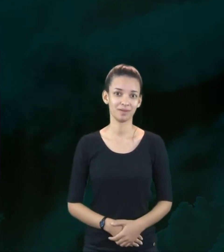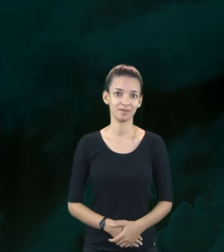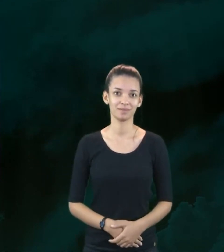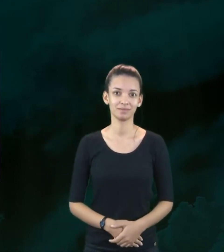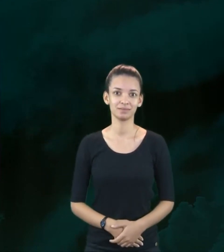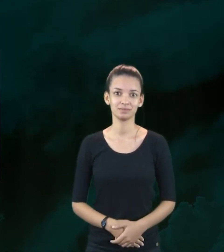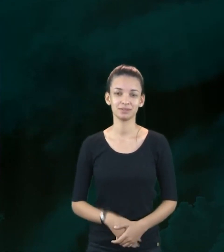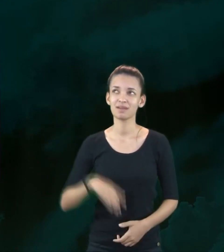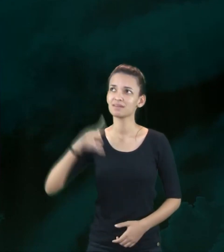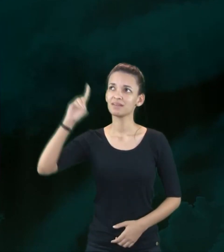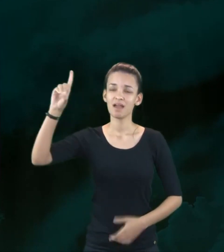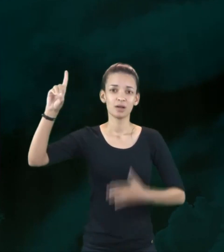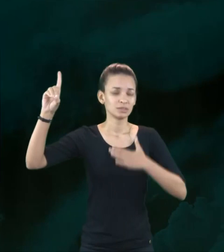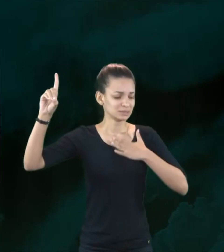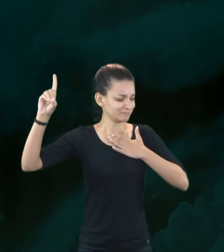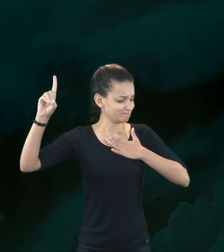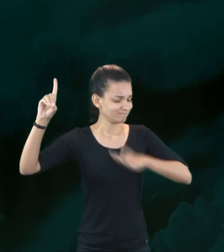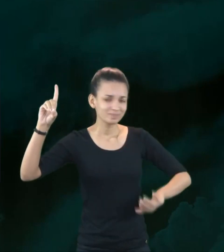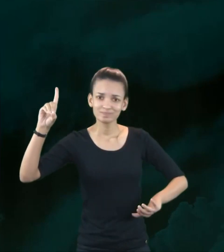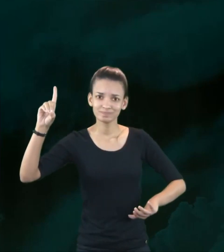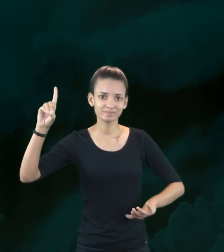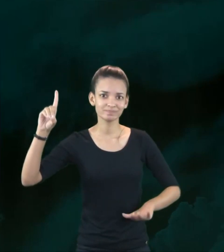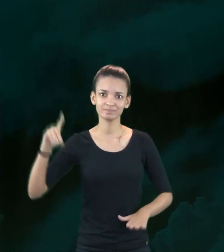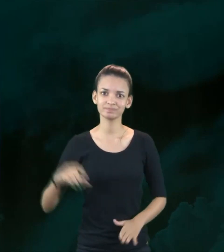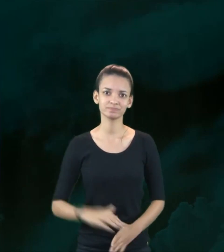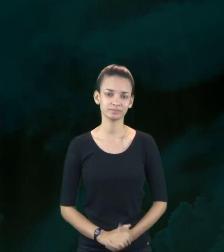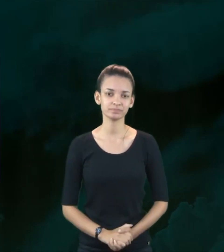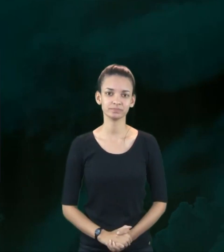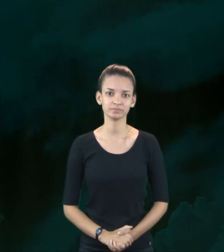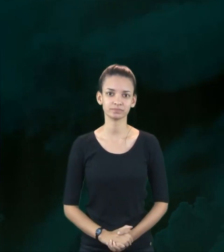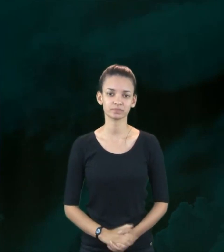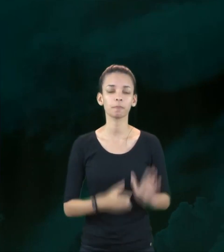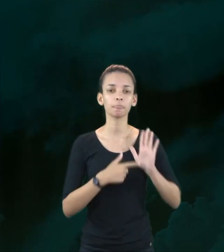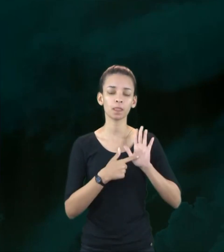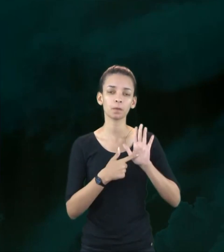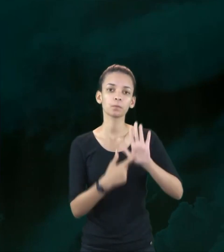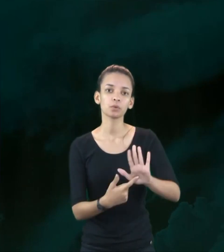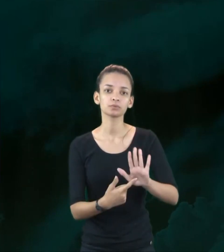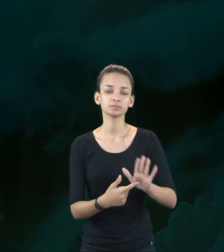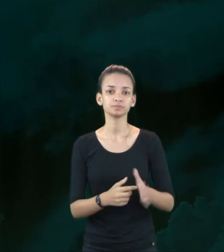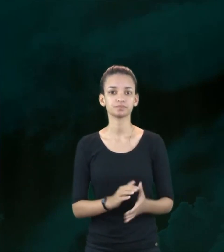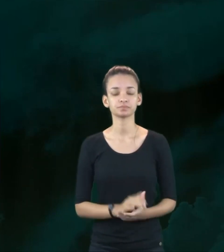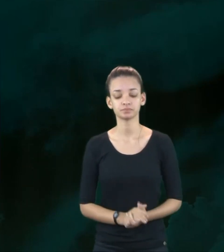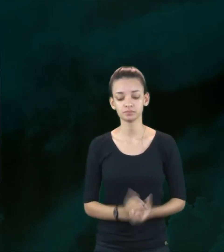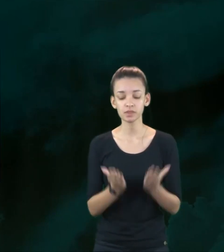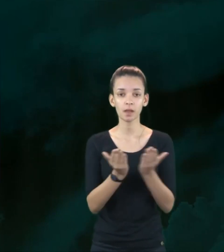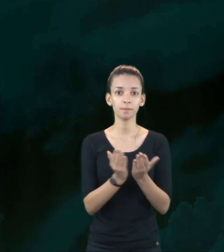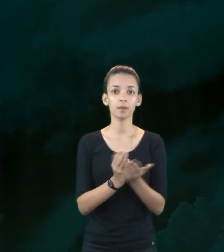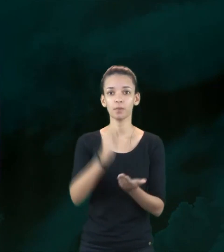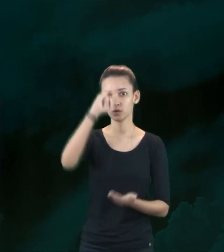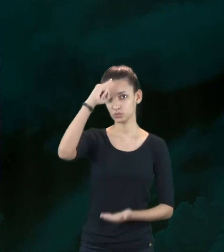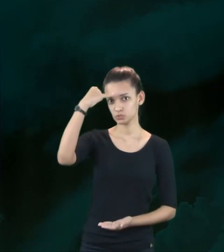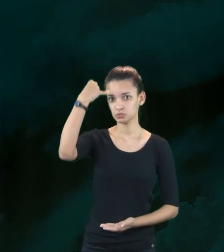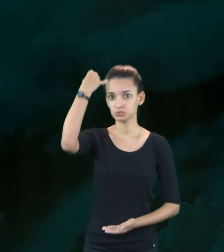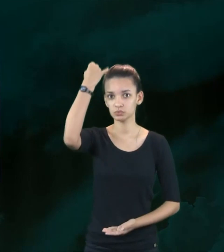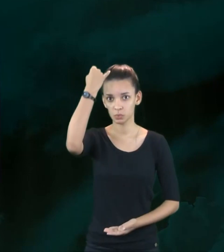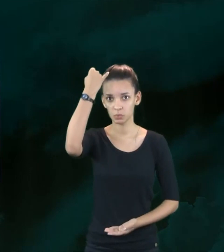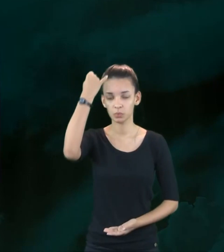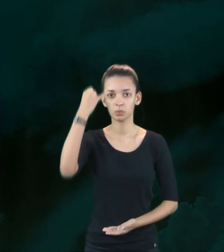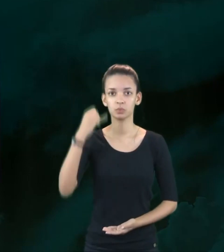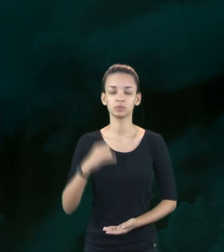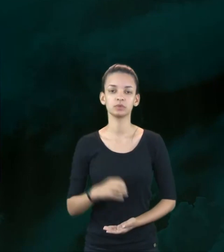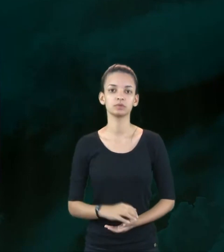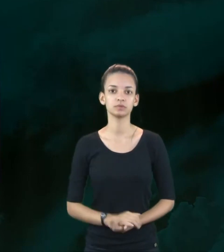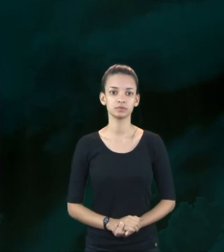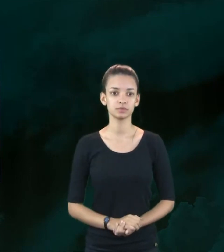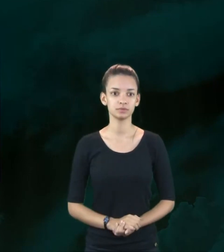com Deus. Por que eu posso dizer isso? Abre a sua Bíblia no livro de Judas. Judas, que